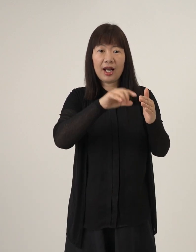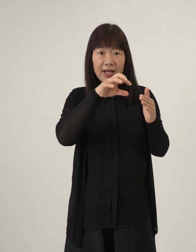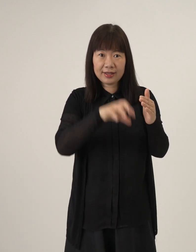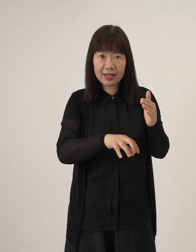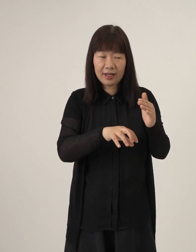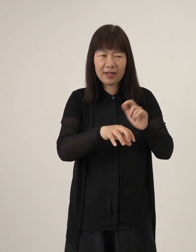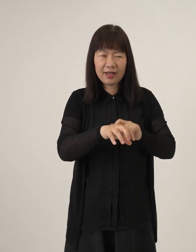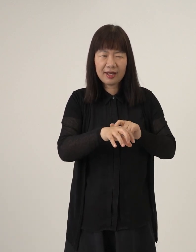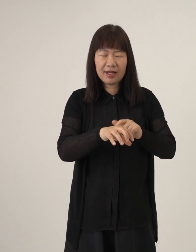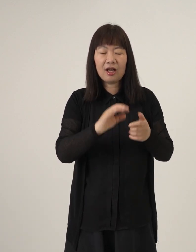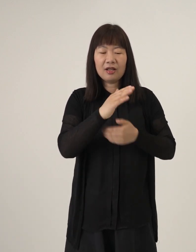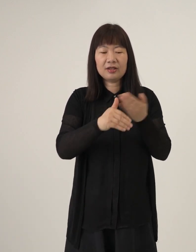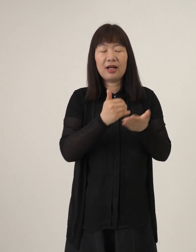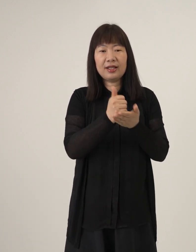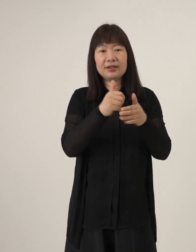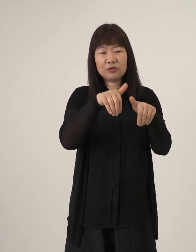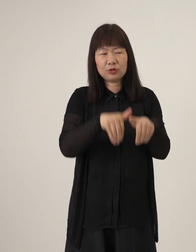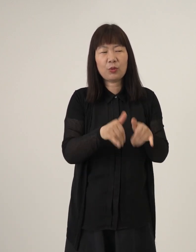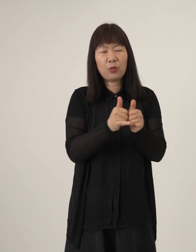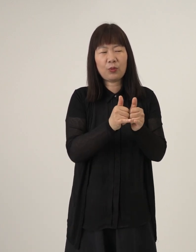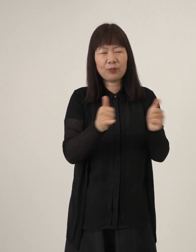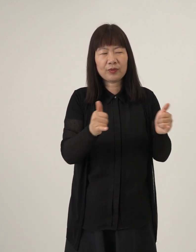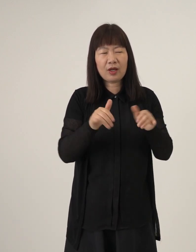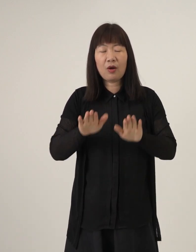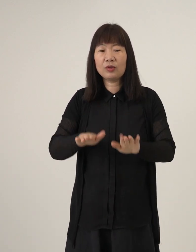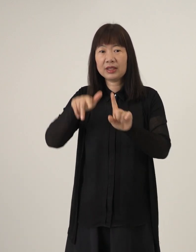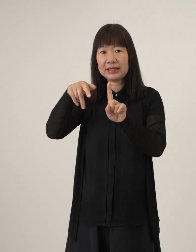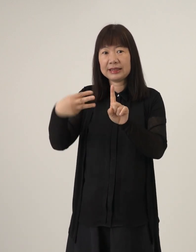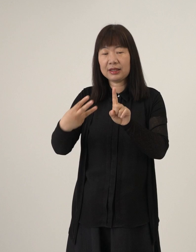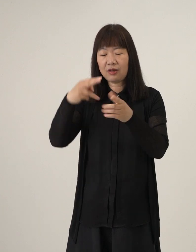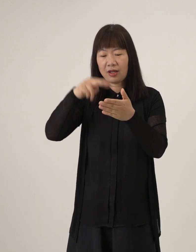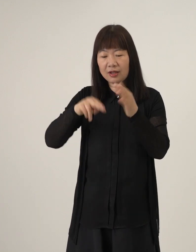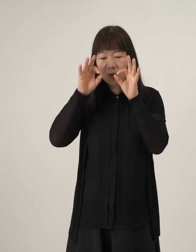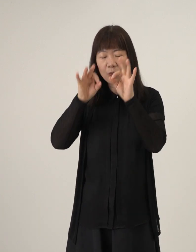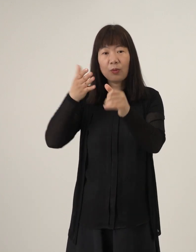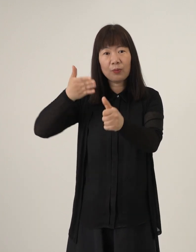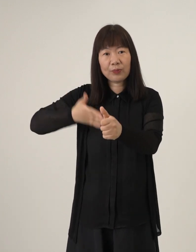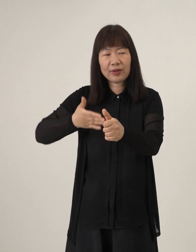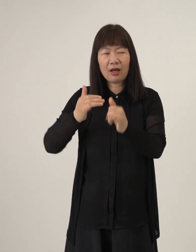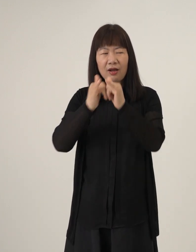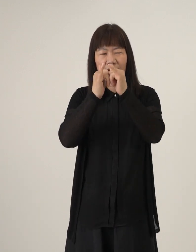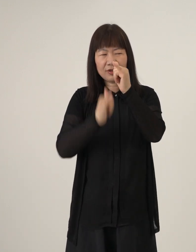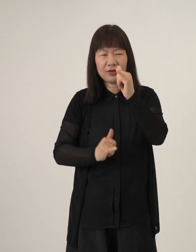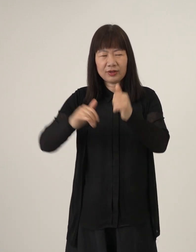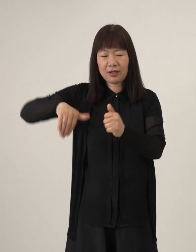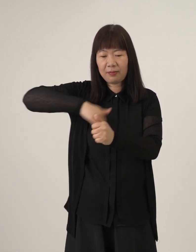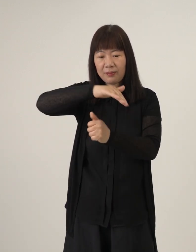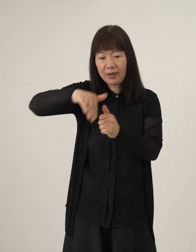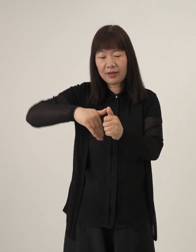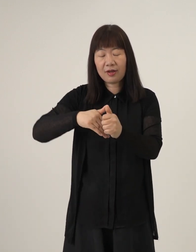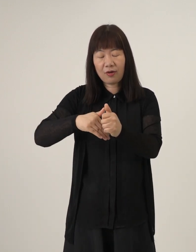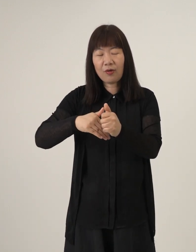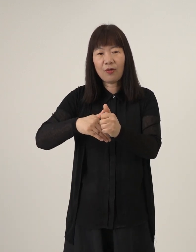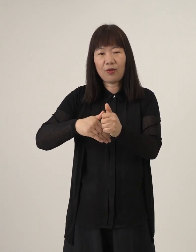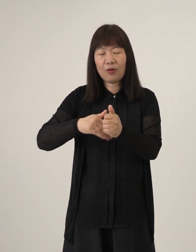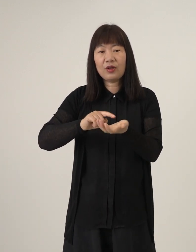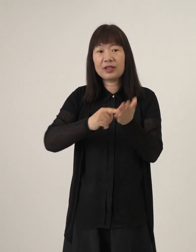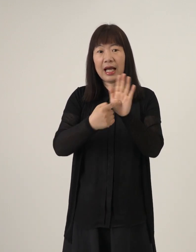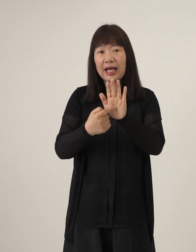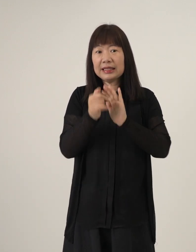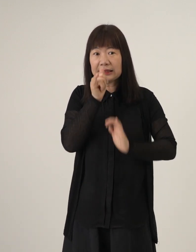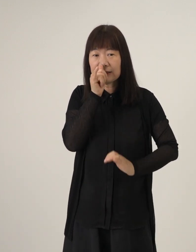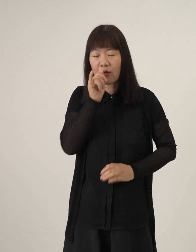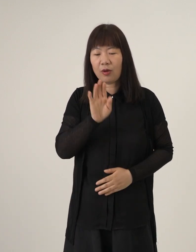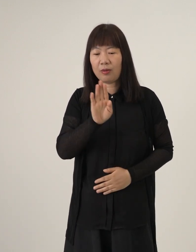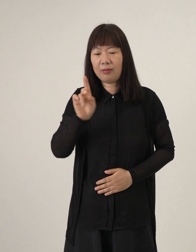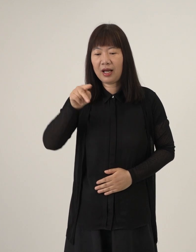귀환한 선지자죠. 오늘 1절을 보시면 그 역사적 배경이 소개되어 있어요. 바사